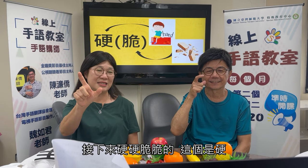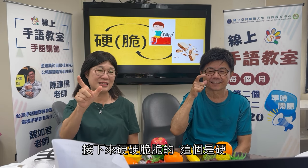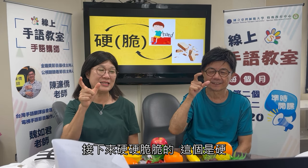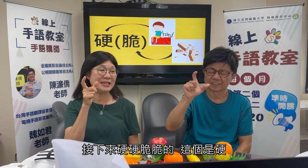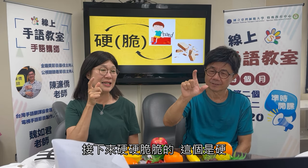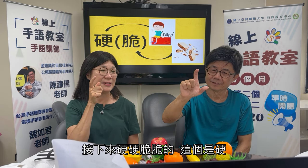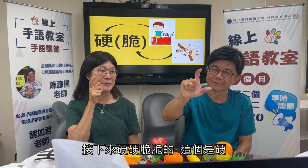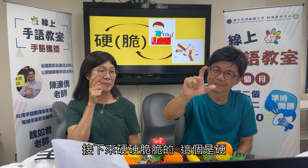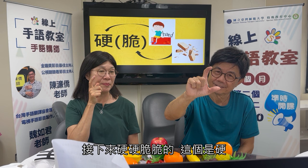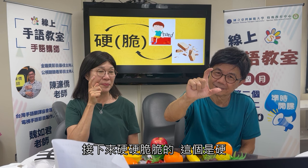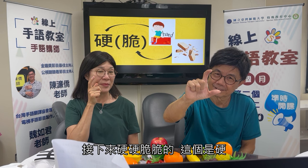是硬，